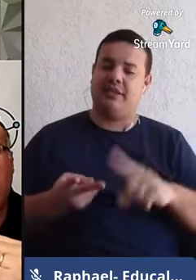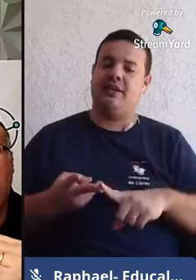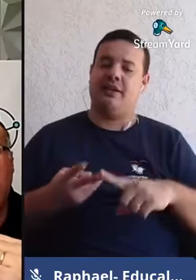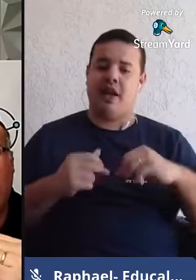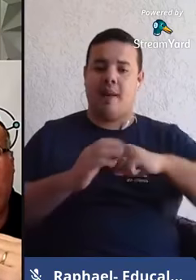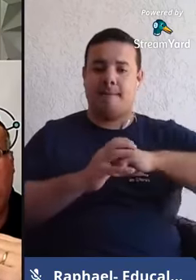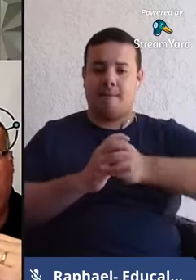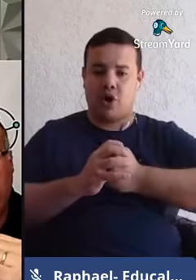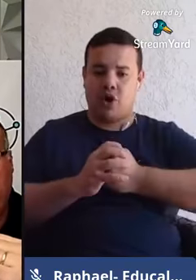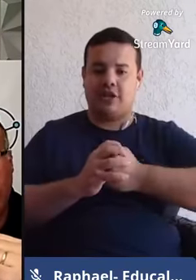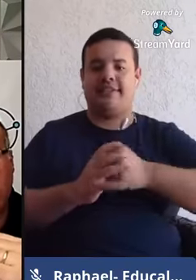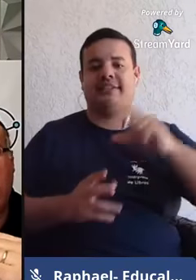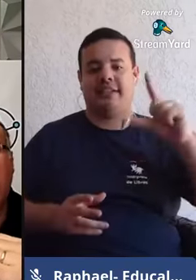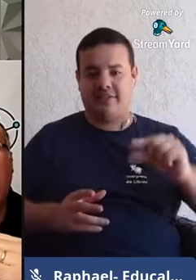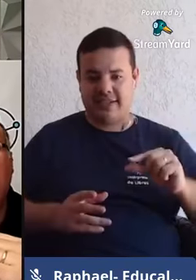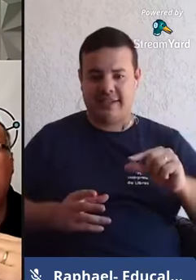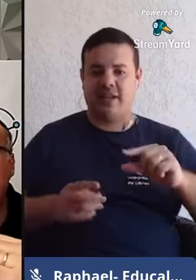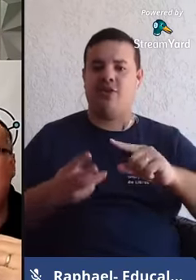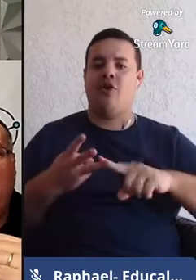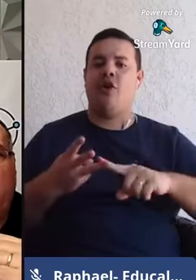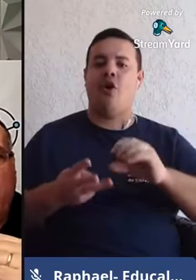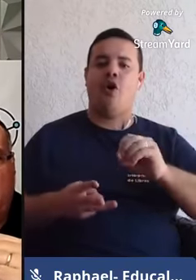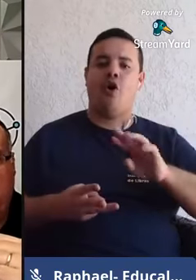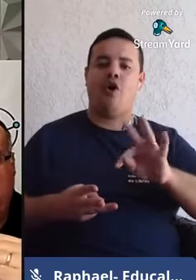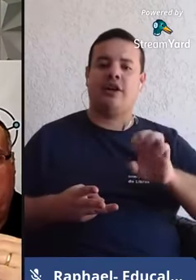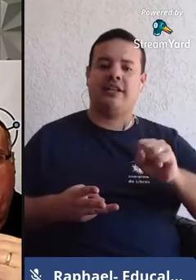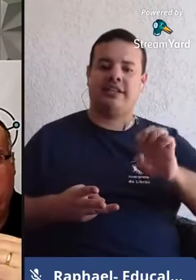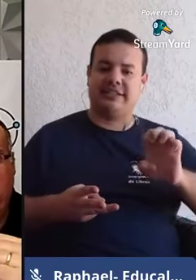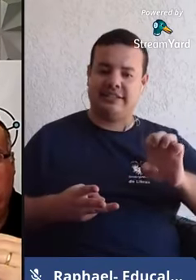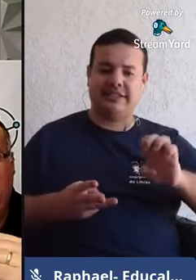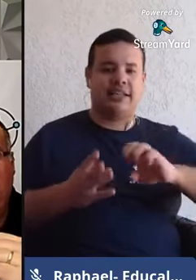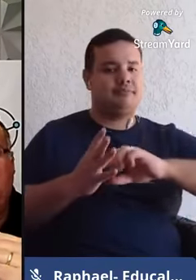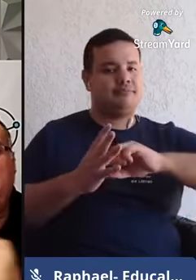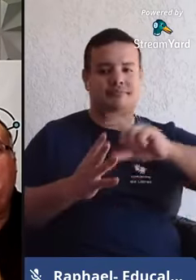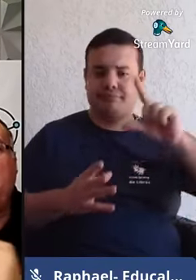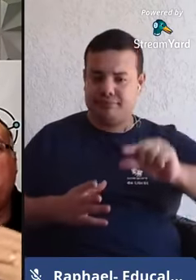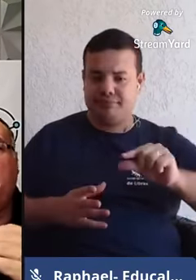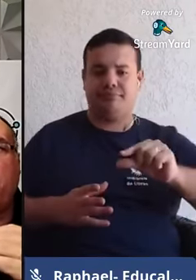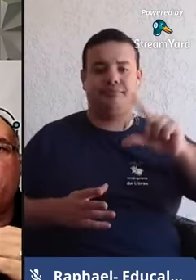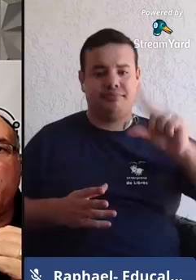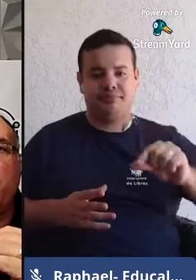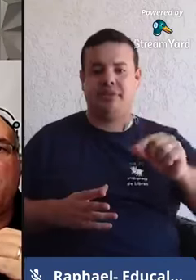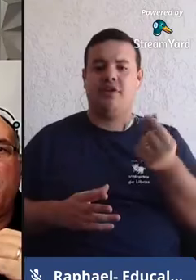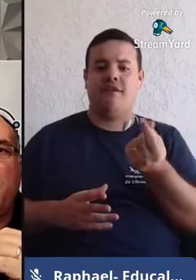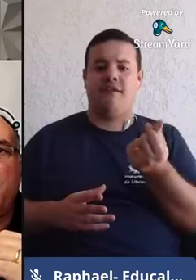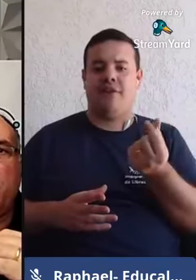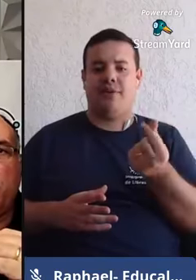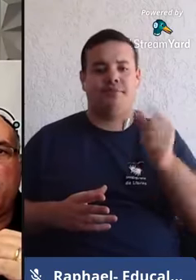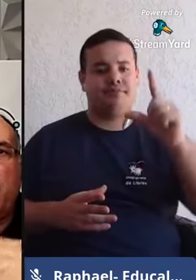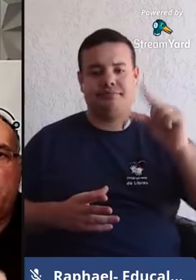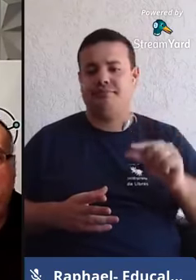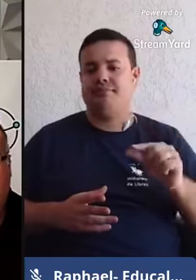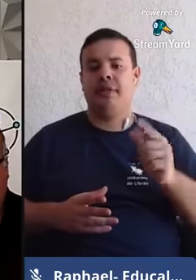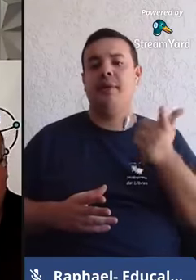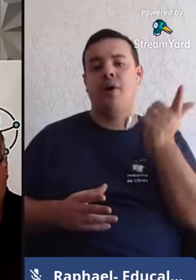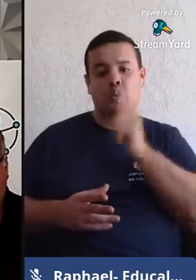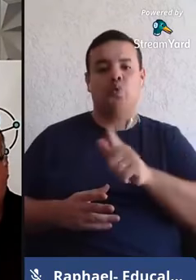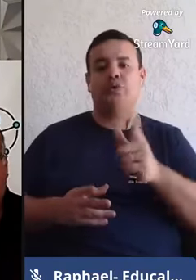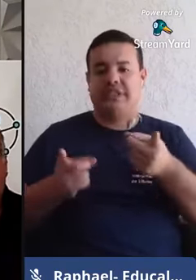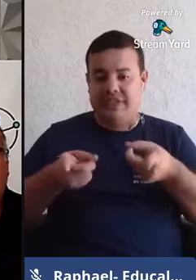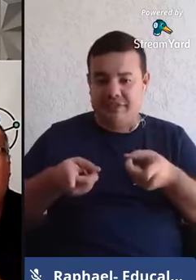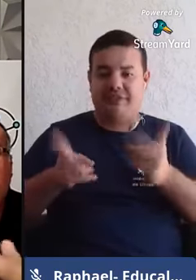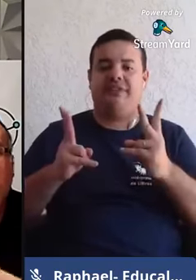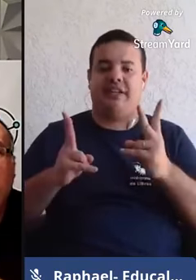está defasado, da órtese está defasado. Tudo está defasado na tabela SUS. Então, para conseguir vender em grande quantidade para o